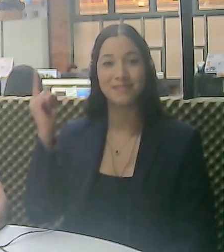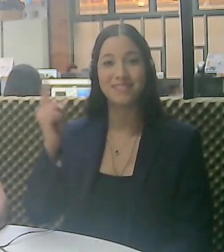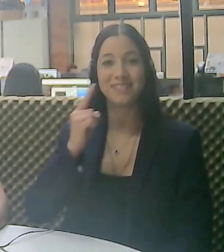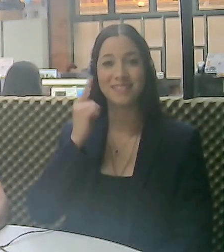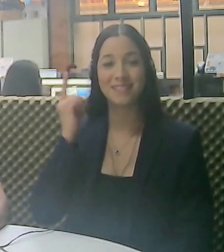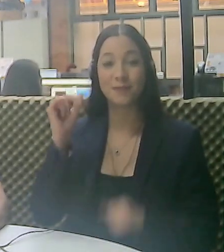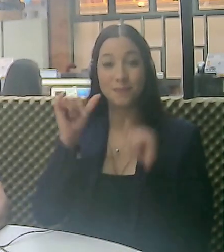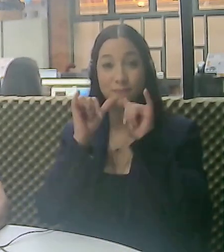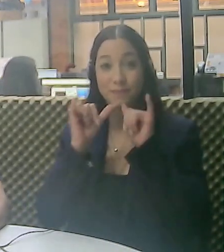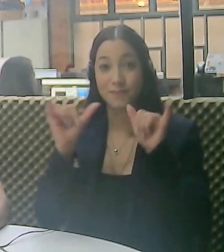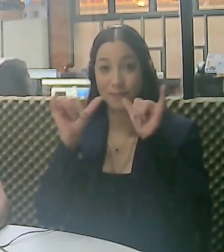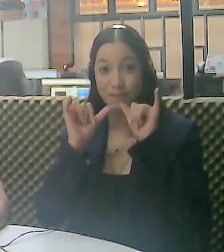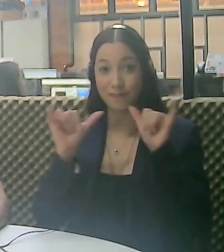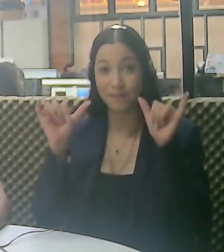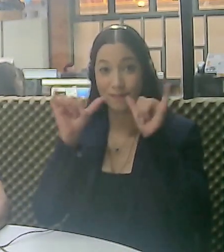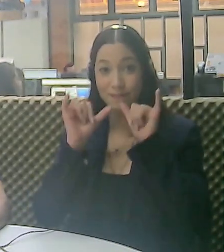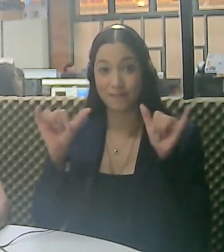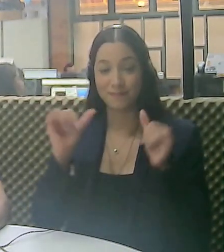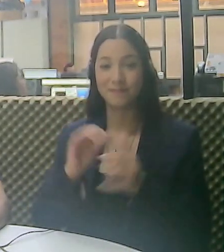Giro de